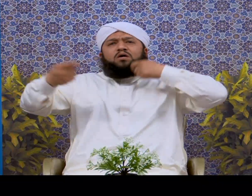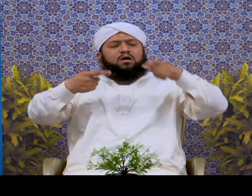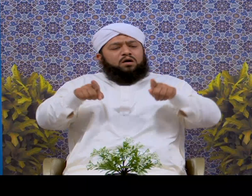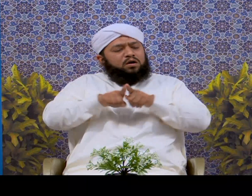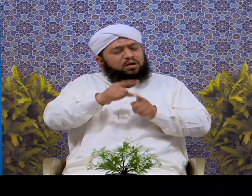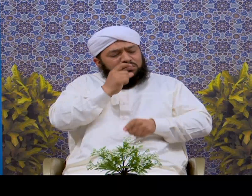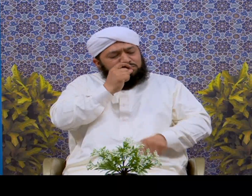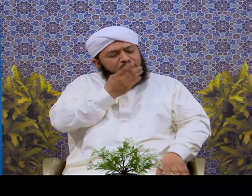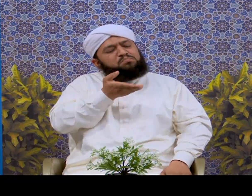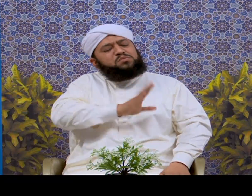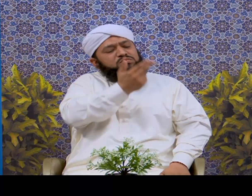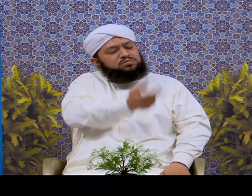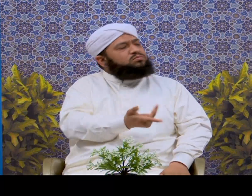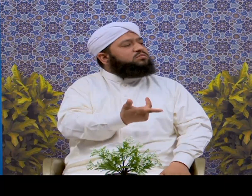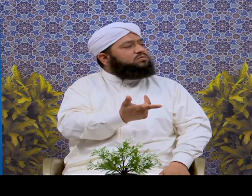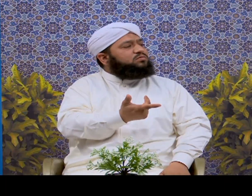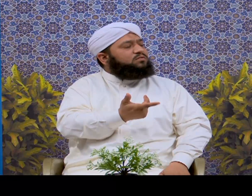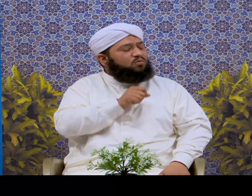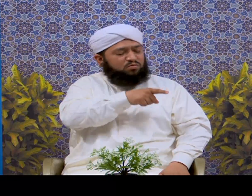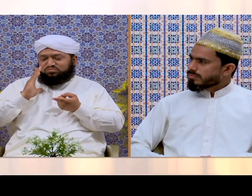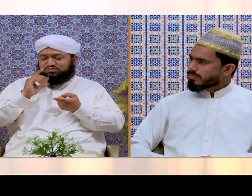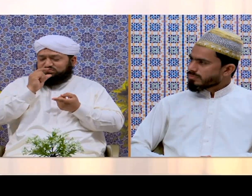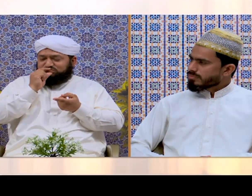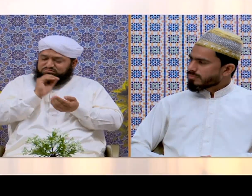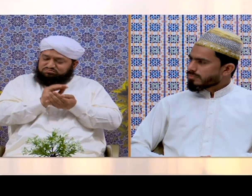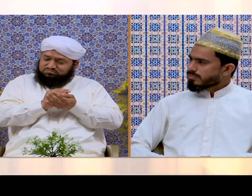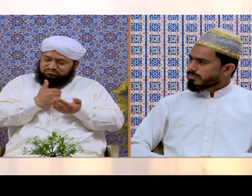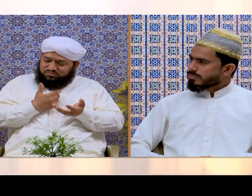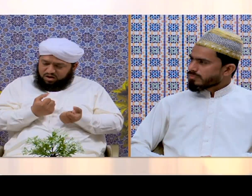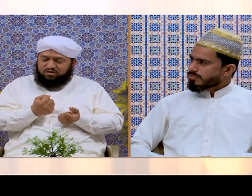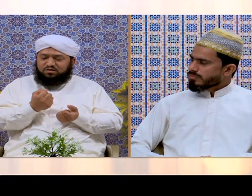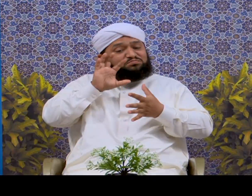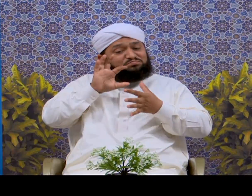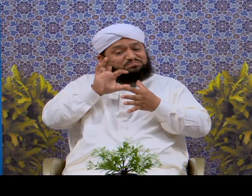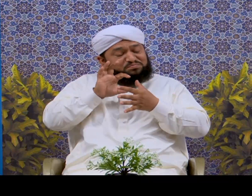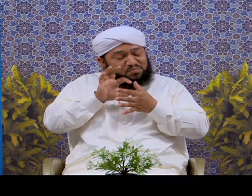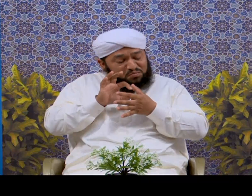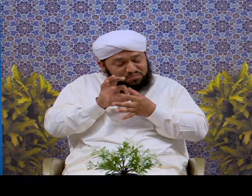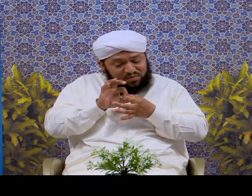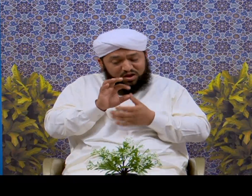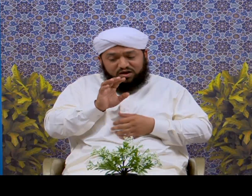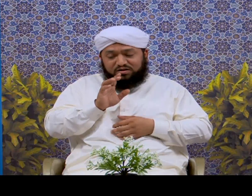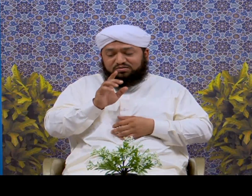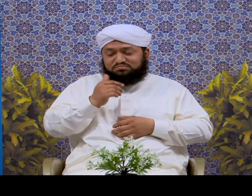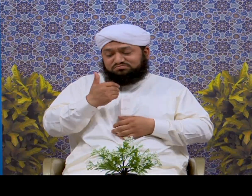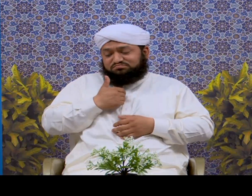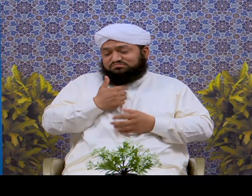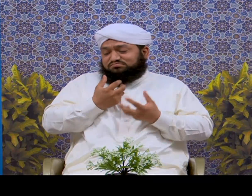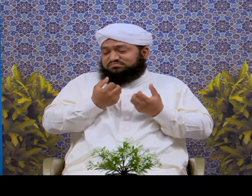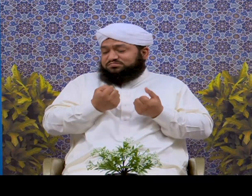رکھتے ہو؟ میرے اس سوال پر سردار بولا، اللہ پاک سے صلح کے لیے بھی تو کوئی راہ باقی رکھنی ہے۔ حضرت